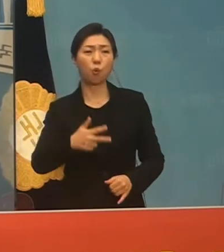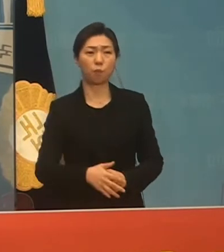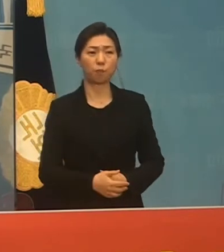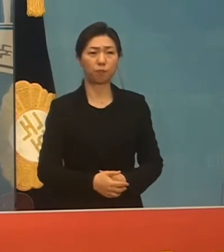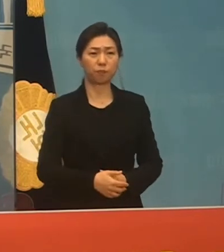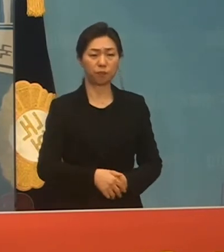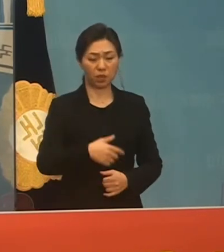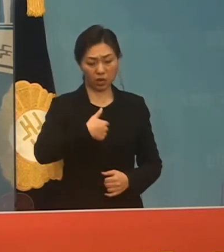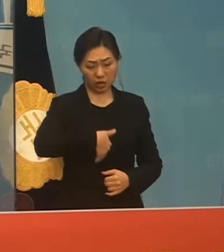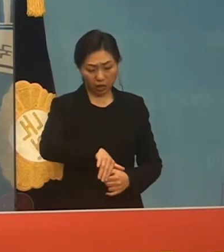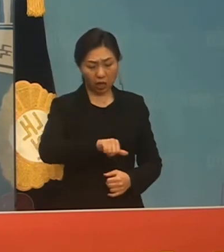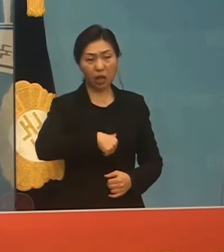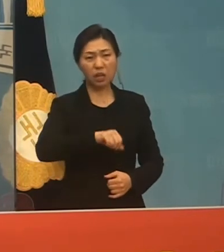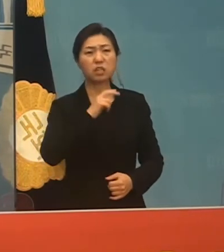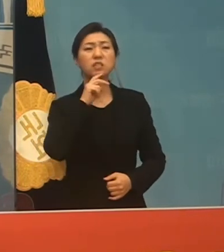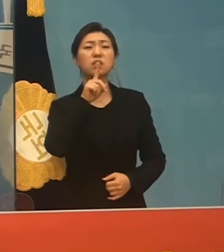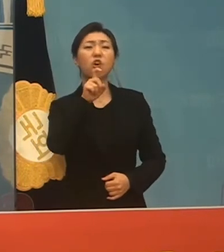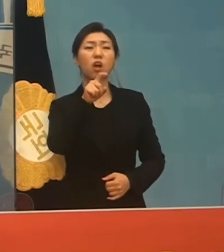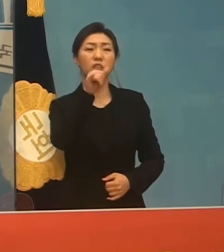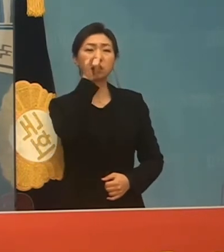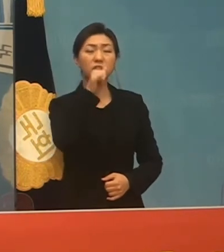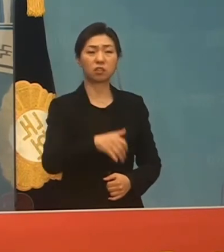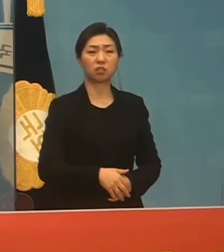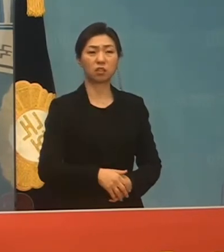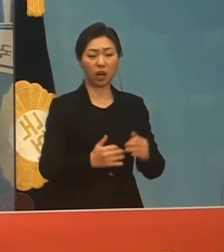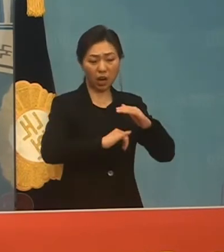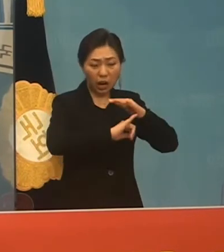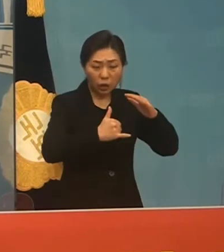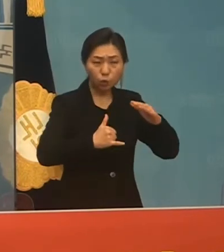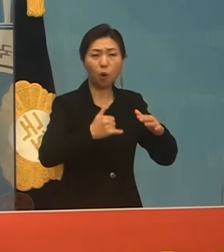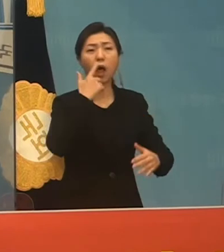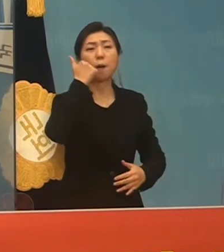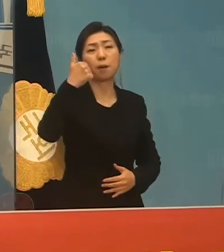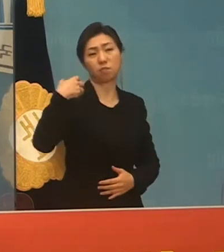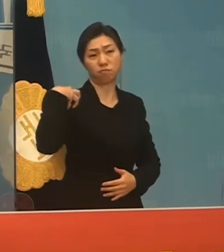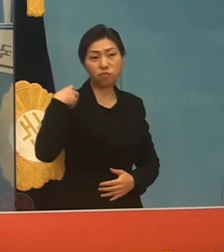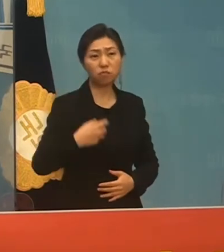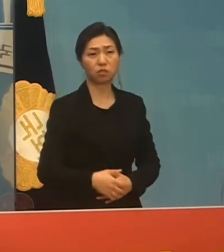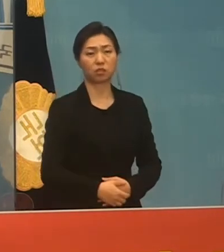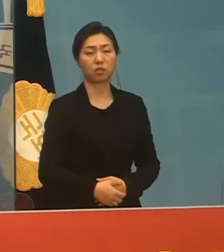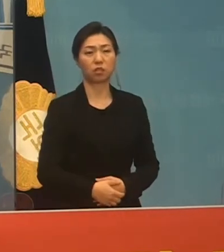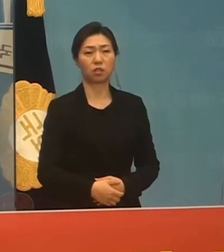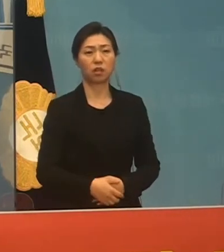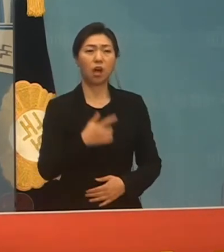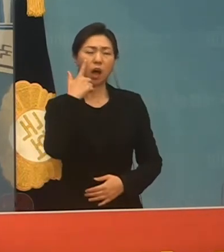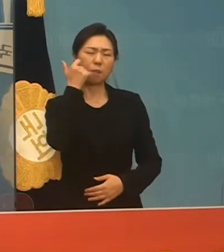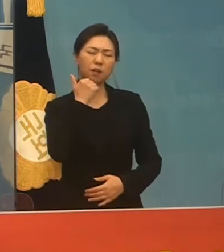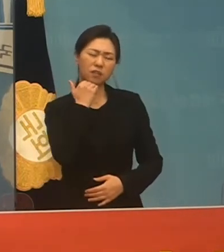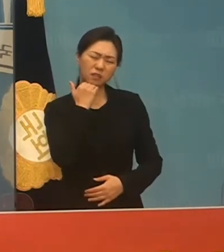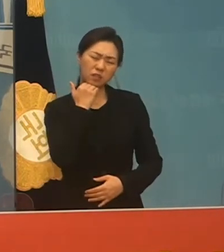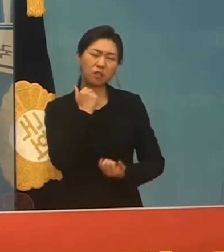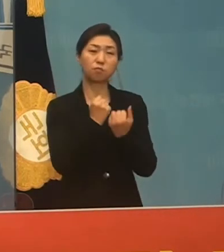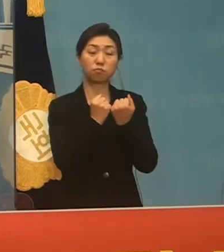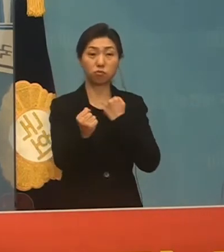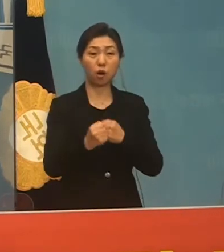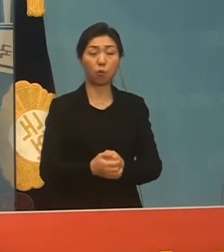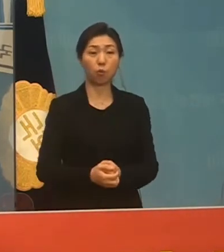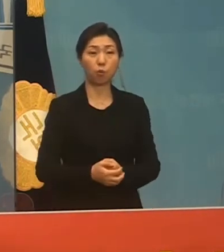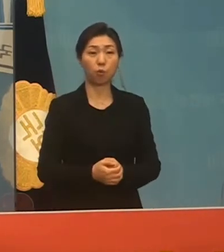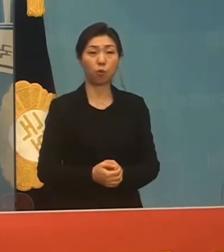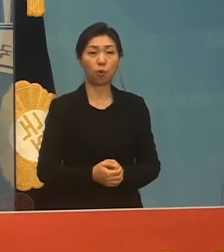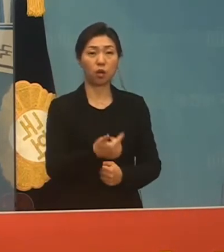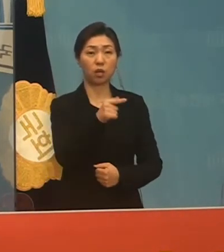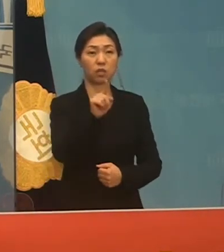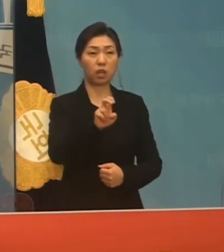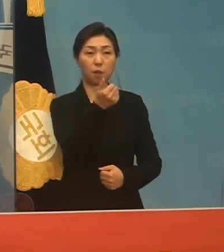11살 된 자녀들도 있습니다. 근데 그 자녀들이 지금 아빠를 애타게 기다리고 있는데 아직도 남해학과